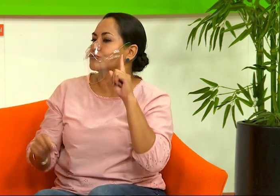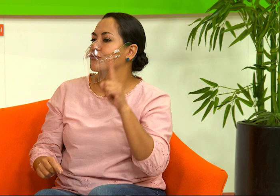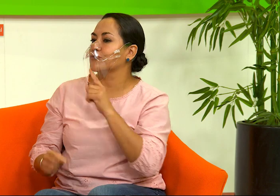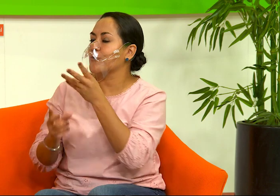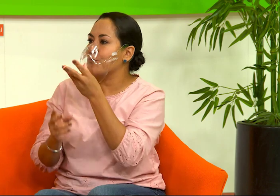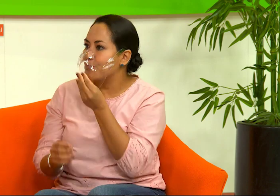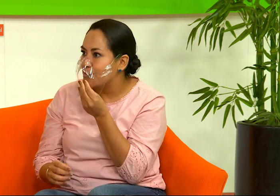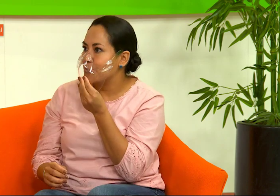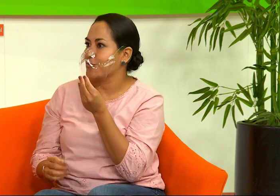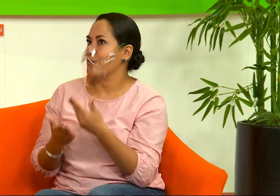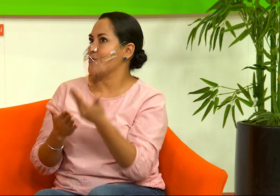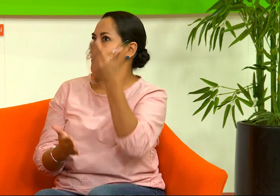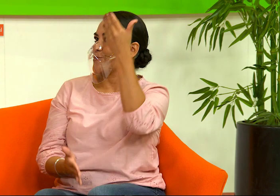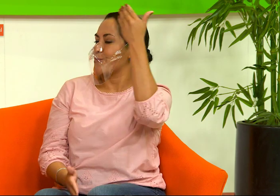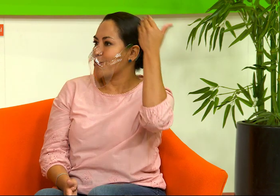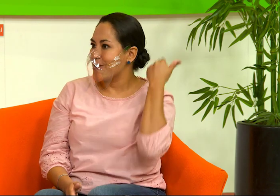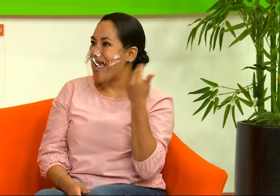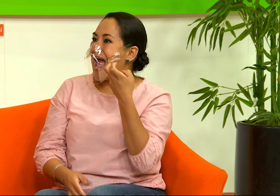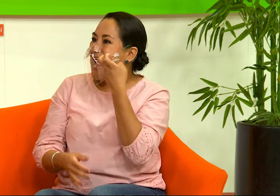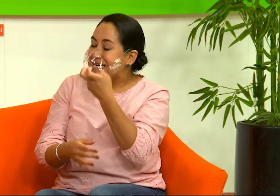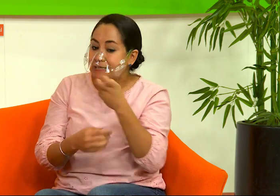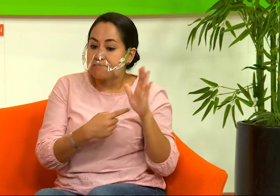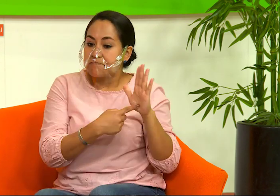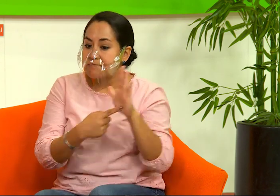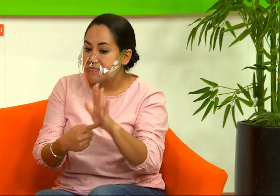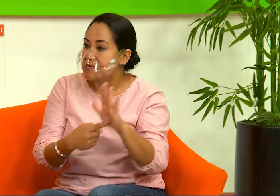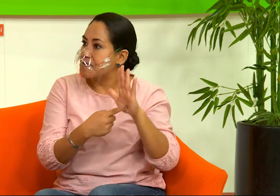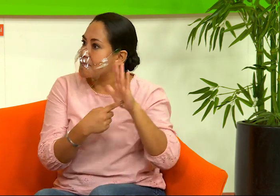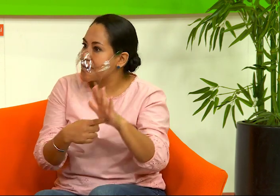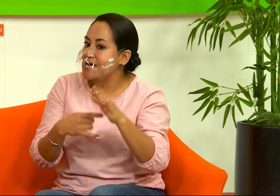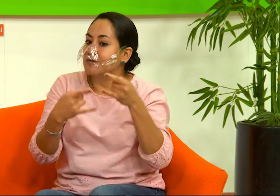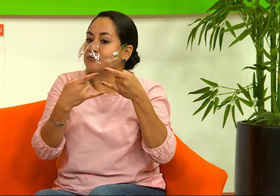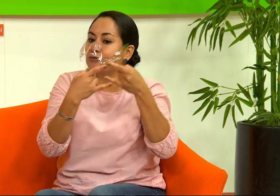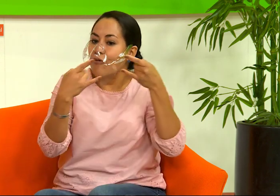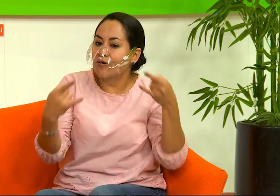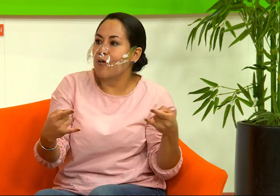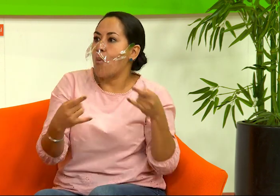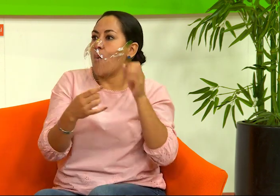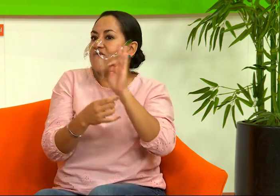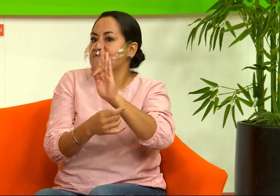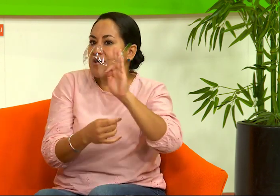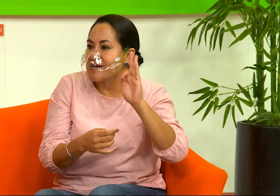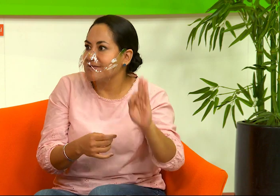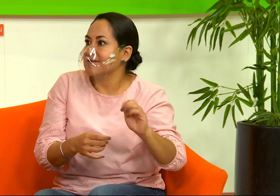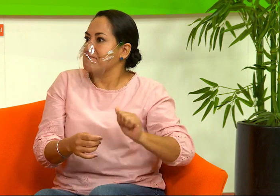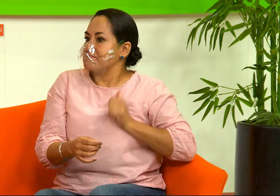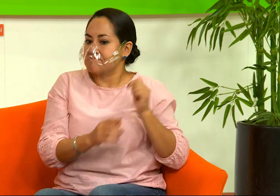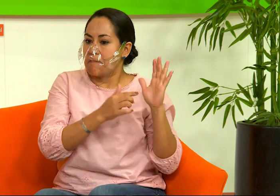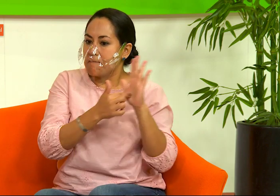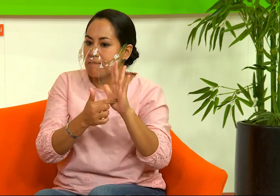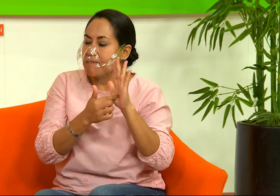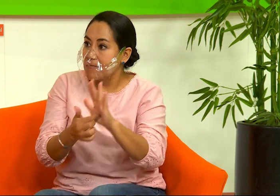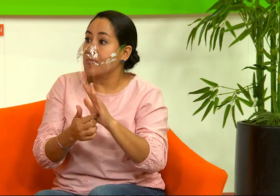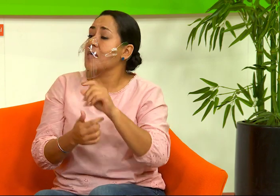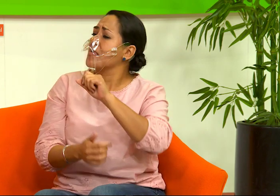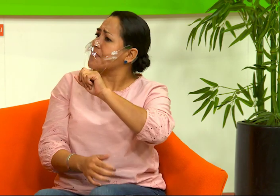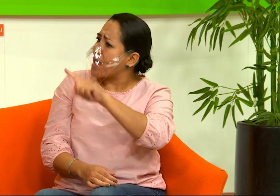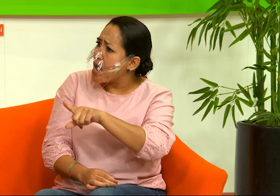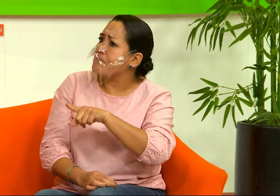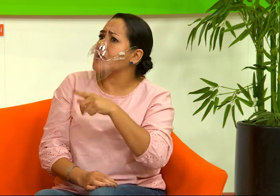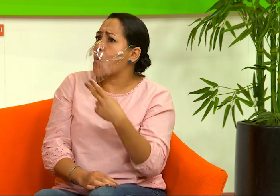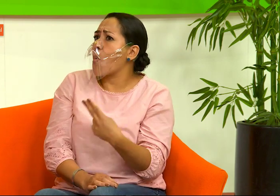que fundó la Escuela Nacional en aquel momento de sordomudos? Mostrarle todos esos tipos de situaciones y de